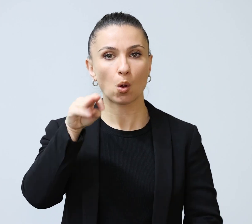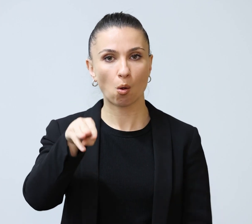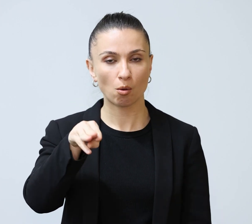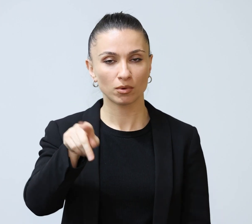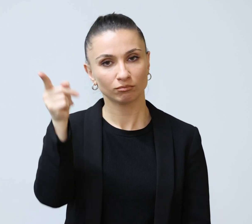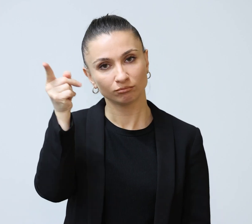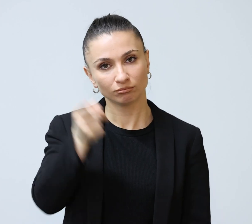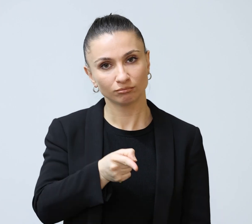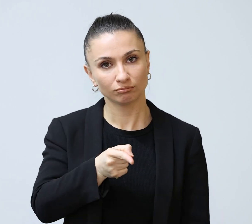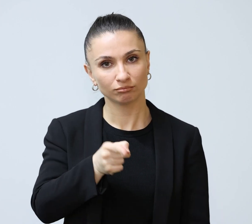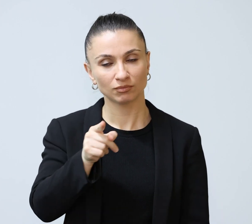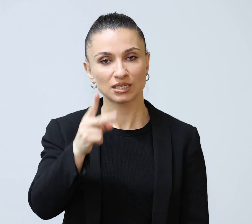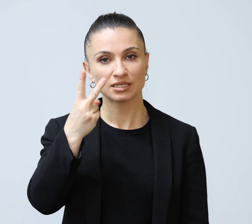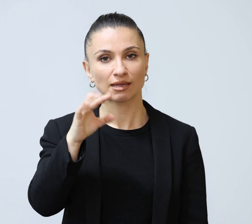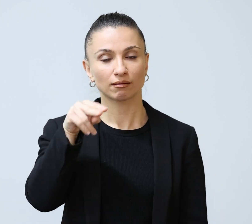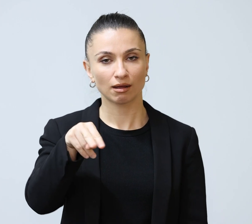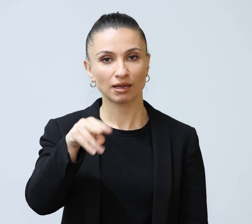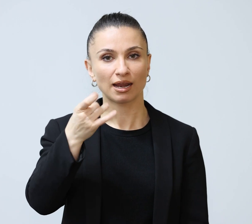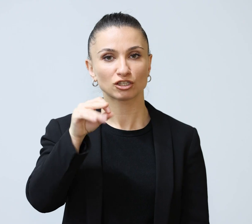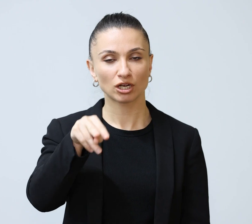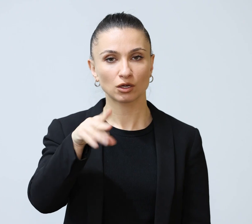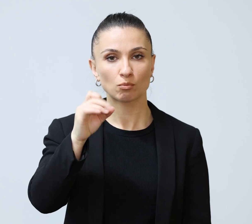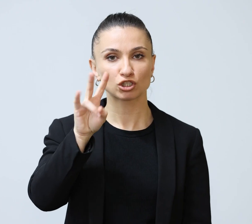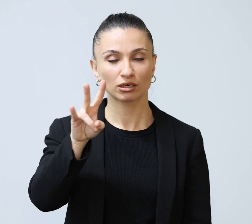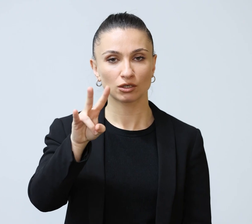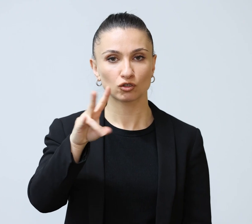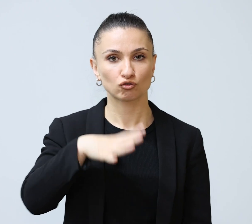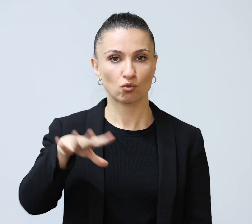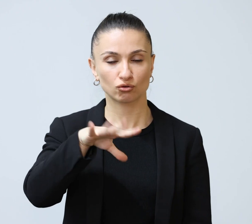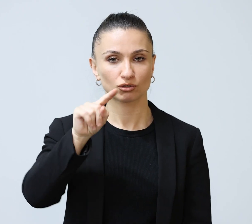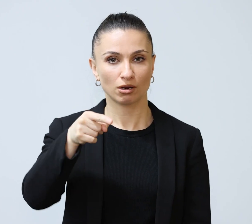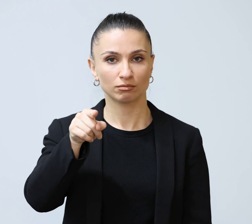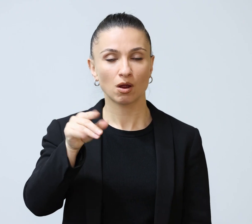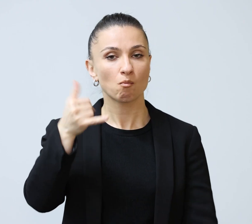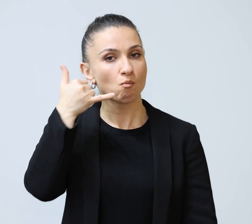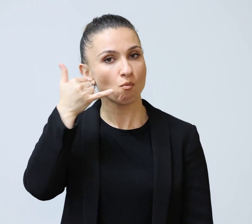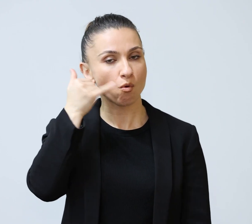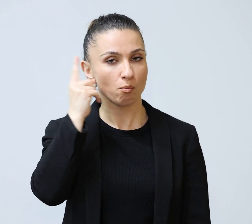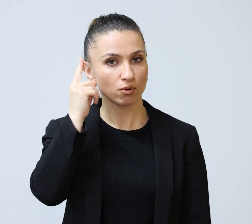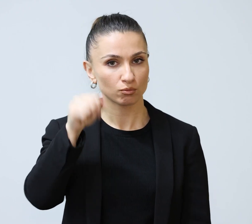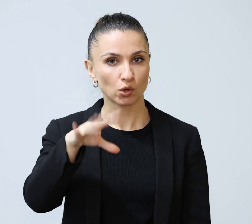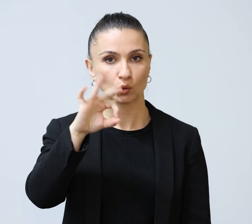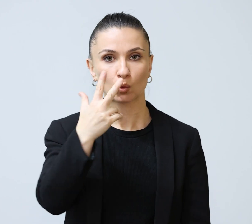3w.facebook.com/Central Election Commission of Georgia Բջջային 032